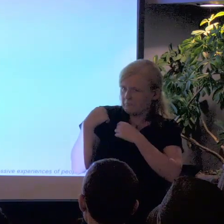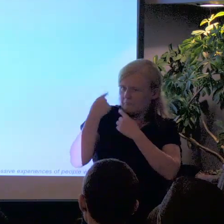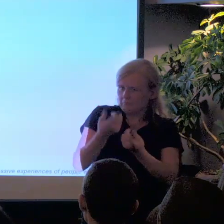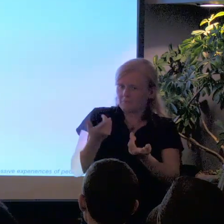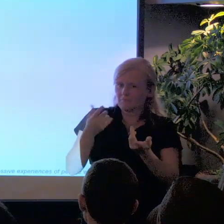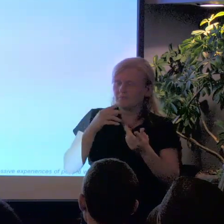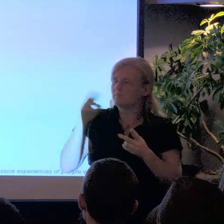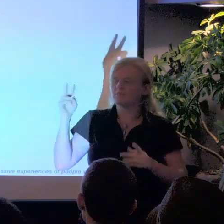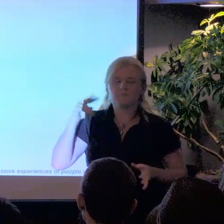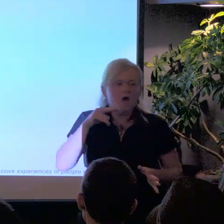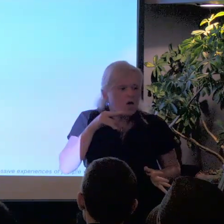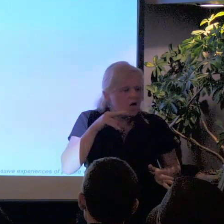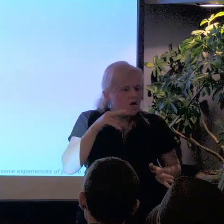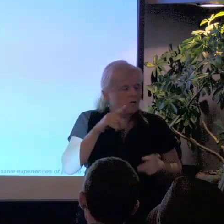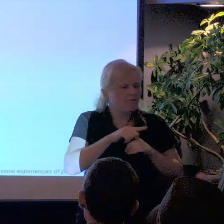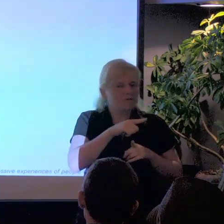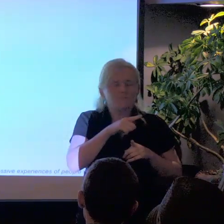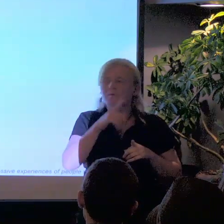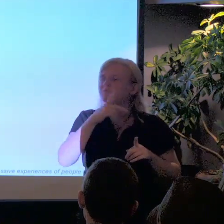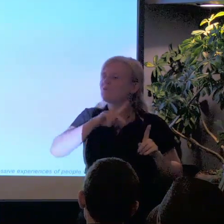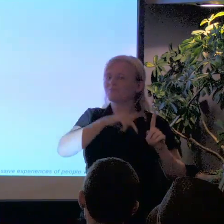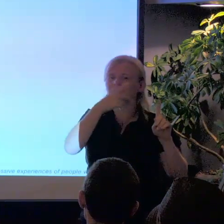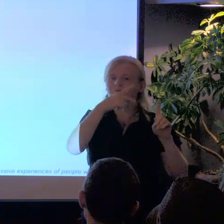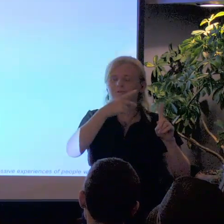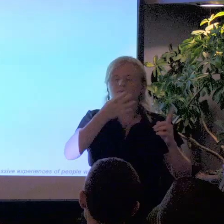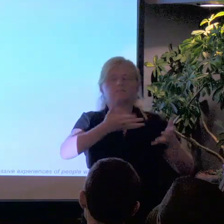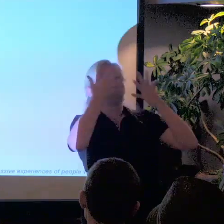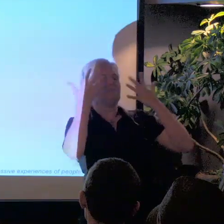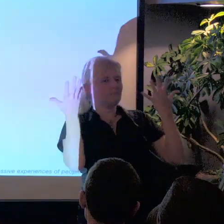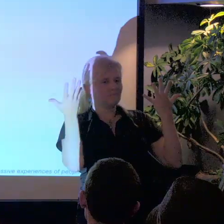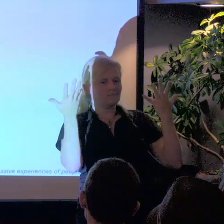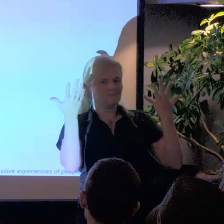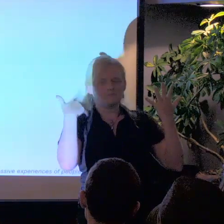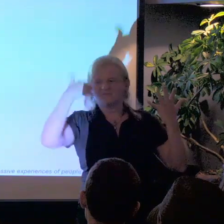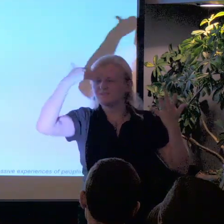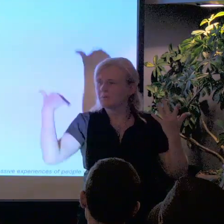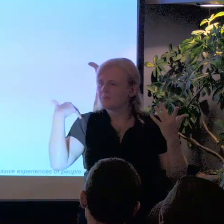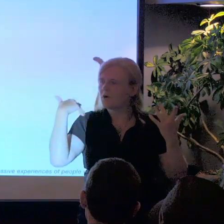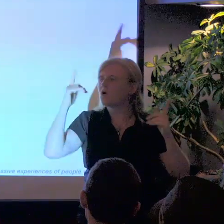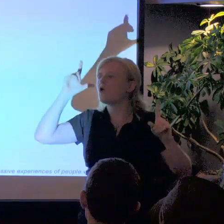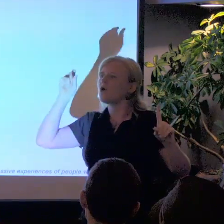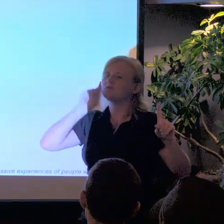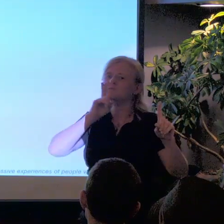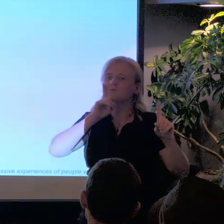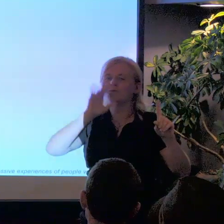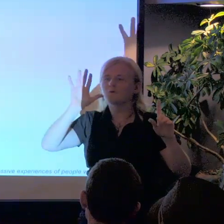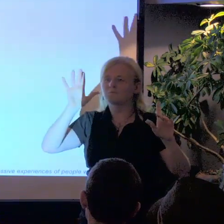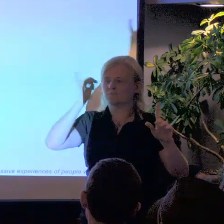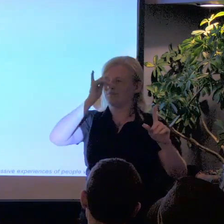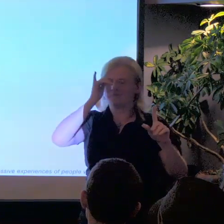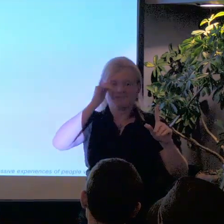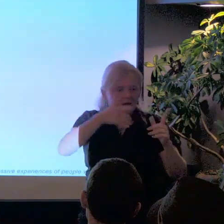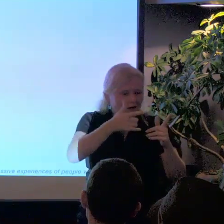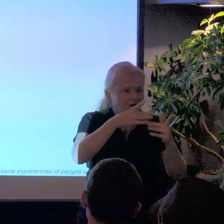et qui justement avait... bon, qui tricotait, c'était une passion pour elle. Et l'autre, la personne entendante, justement, qui avait dit « Ah, ben